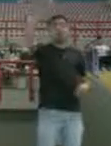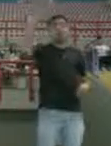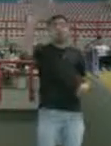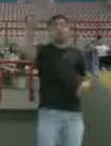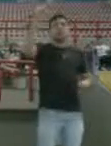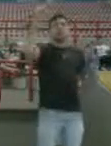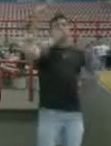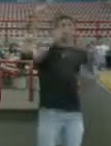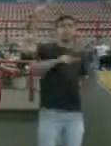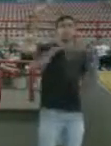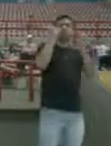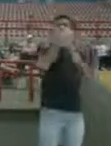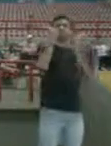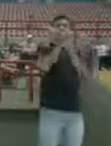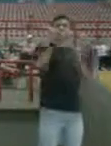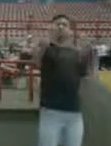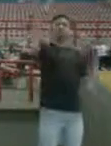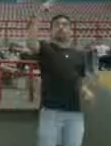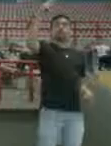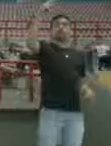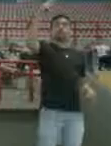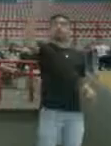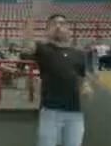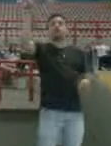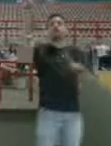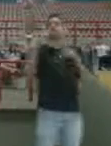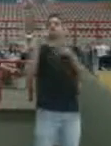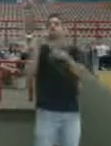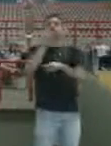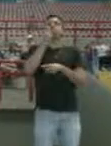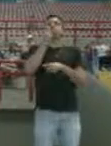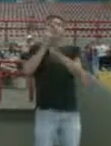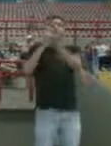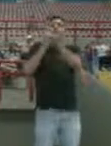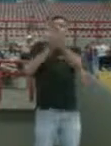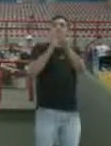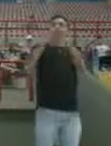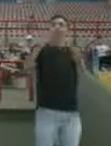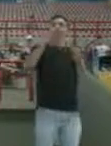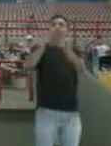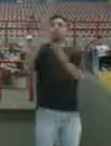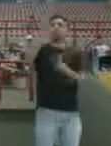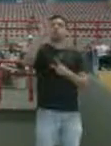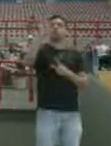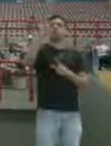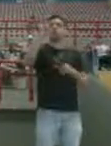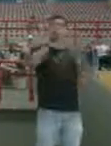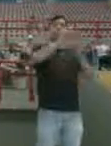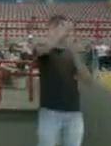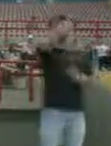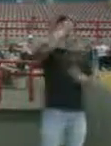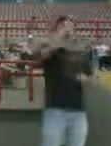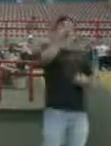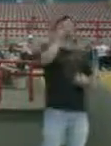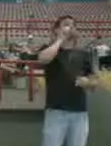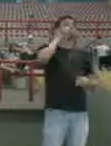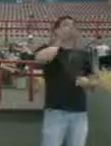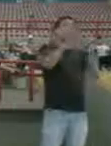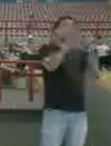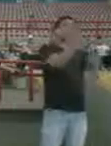um projeto parecido com o nosso do Proálcool, usando beterraba. A Rússia usa também assim, o eucalipto. Os americanos o milho. Mas